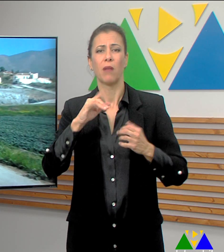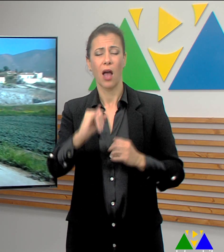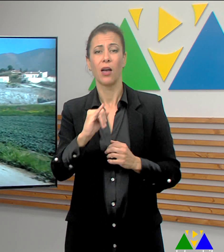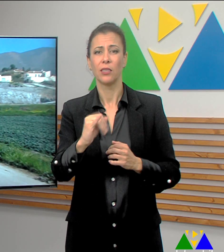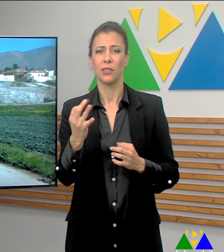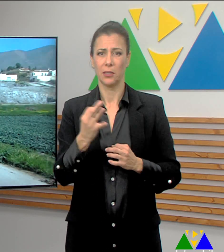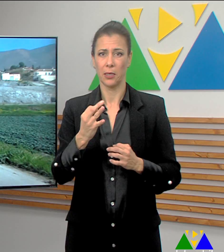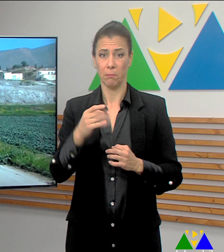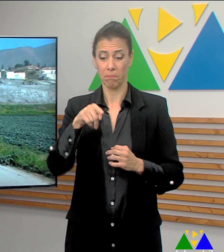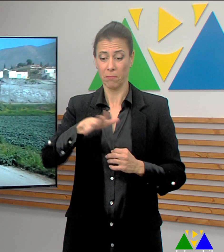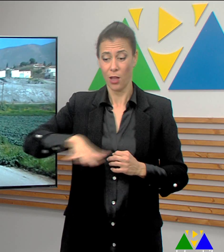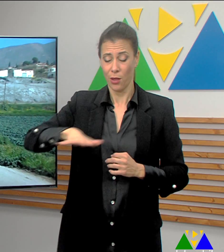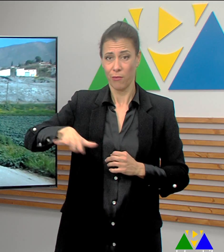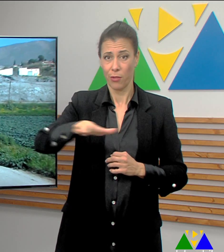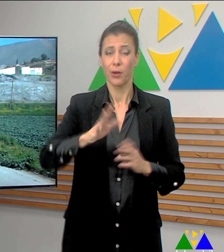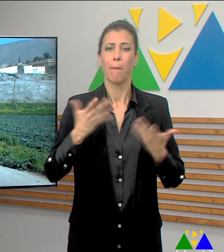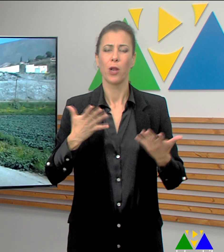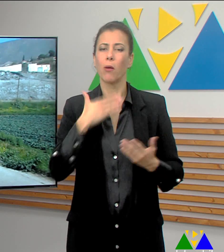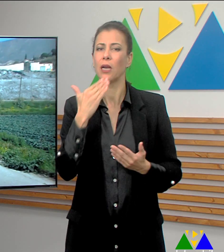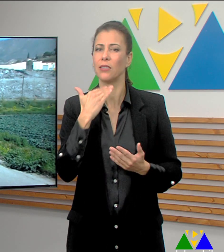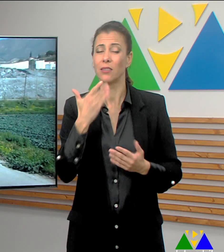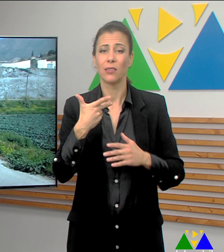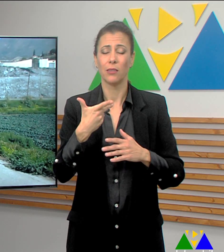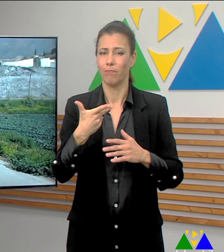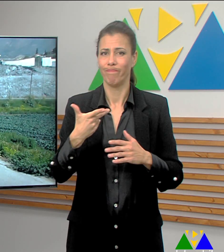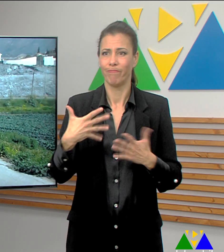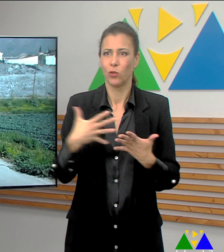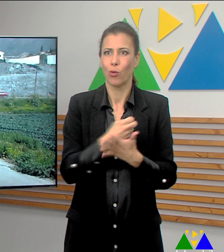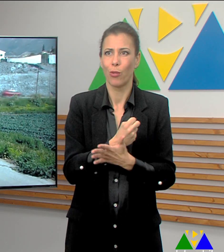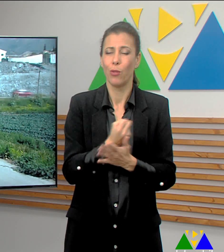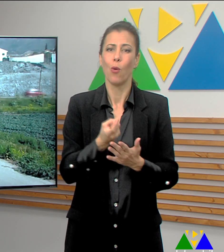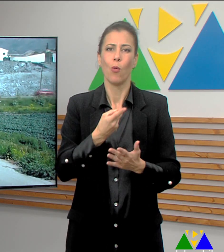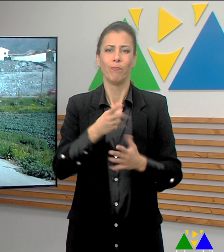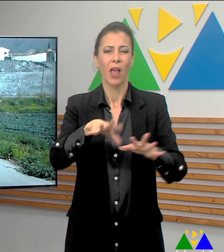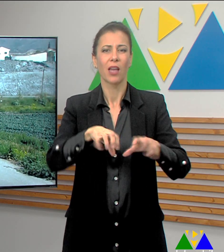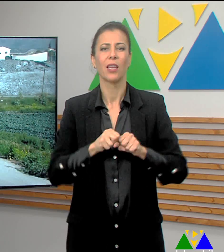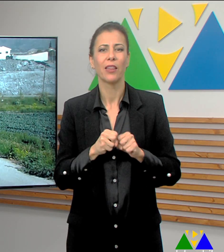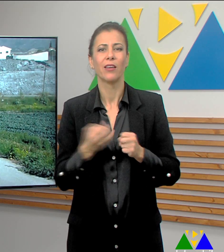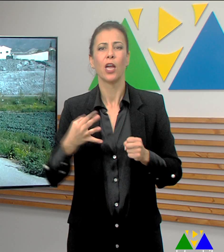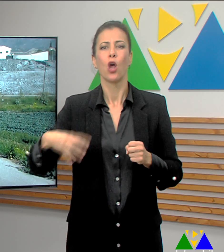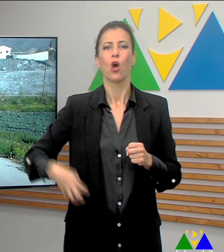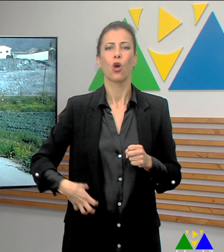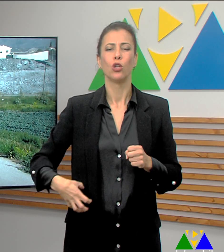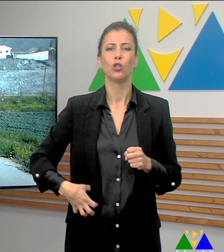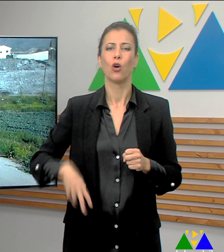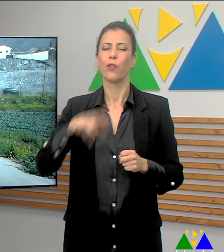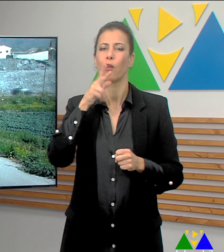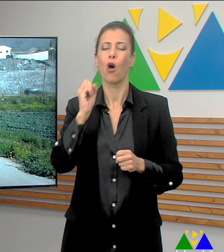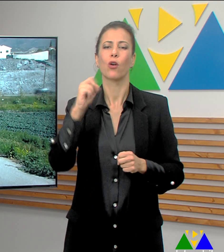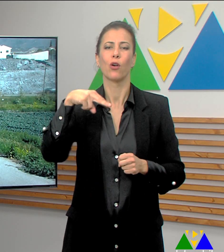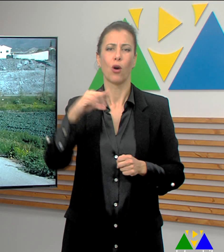estos pagos. Prácticamente gran parte de esto fue adquirido por el conde de Borno. Una vez